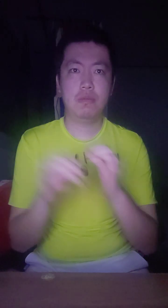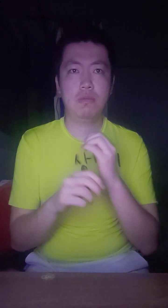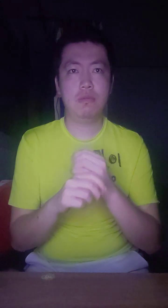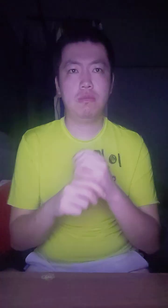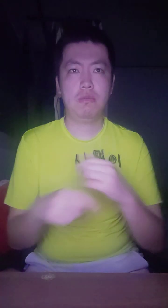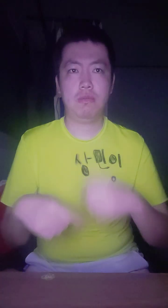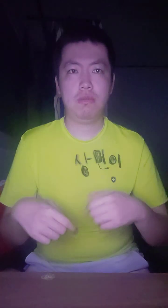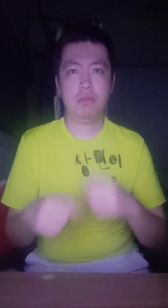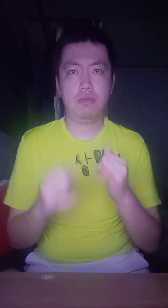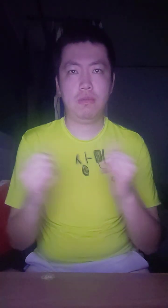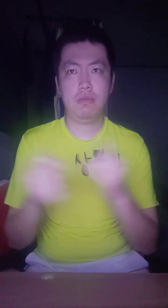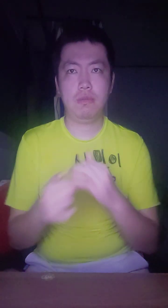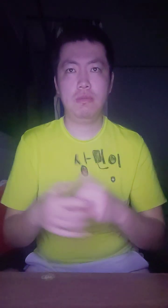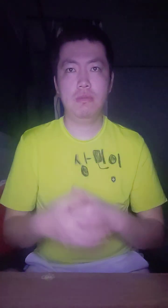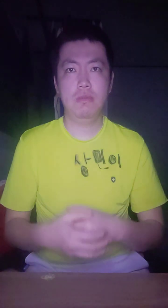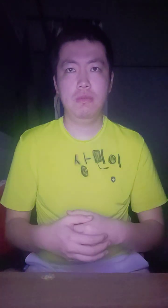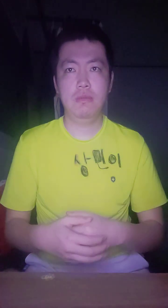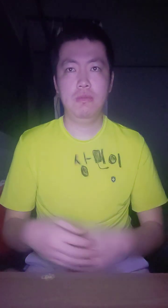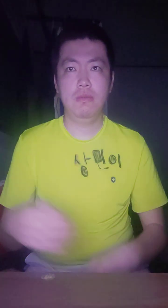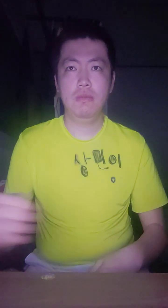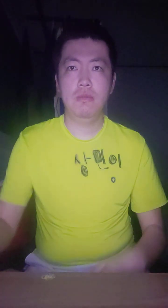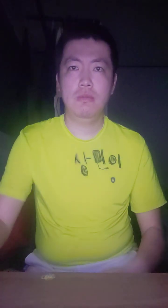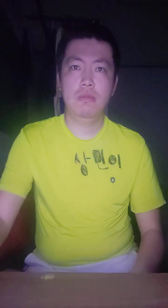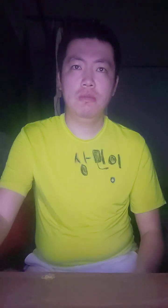수밖에 없는 형태입니다. MBC 뉴스 서주석입니다.